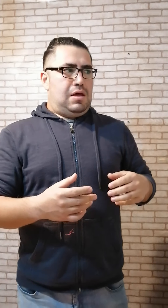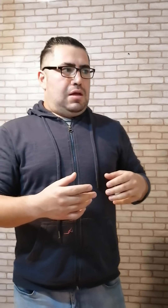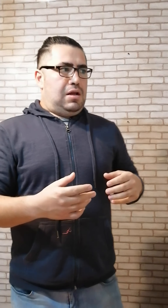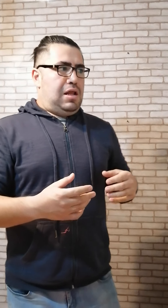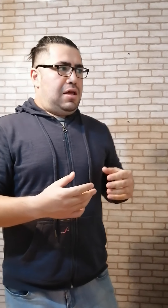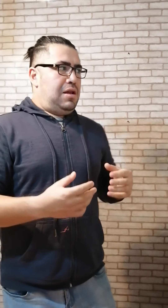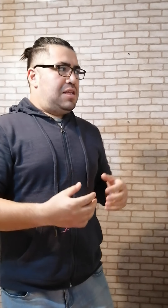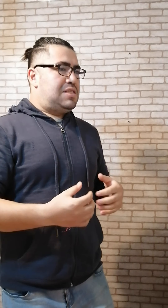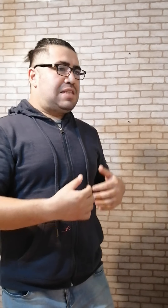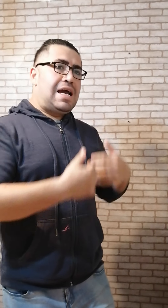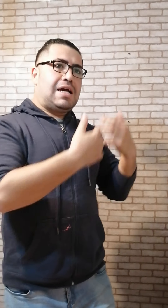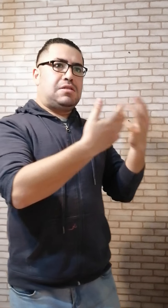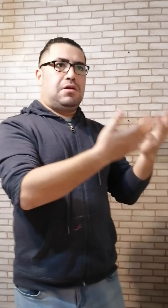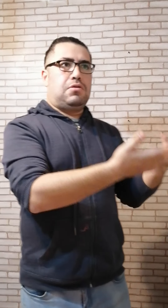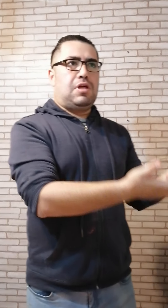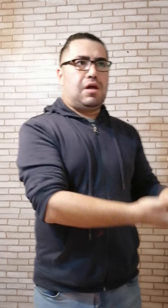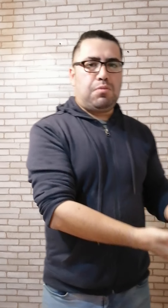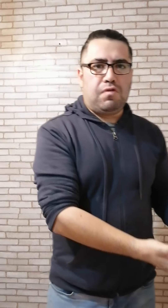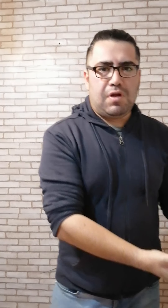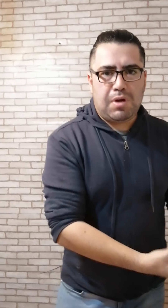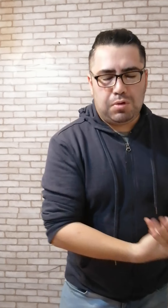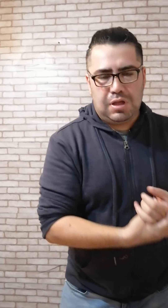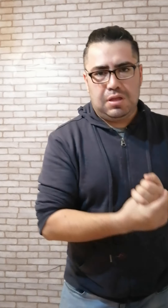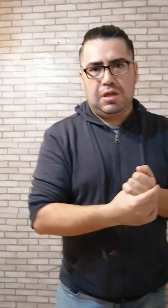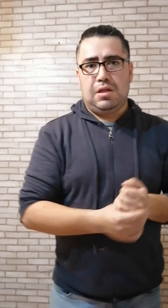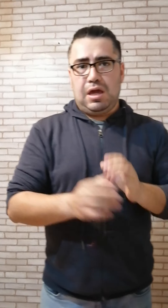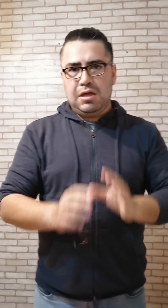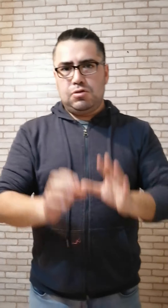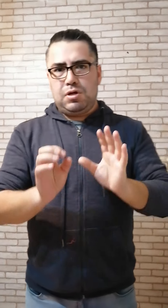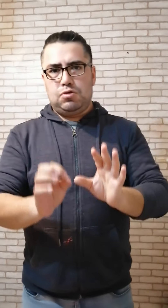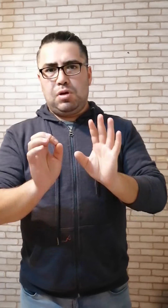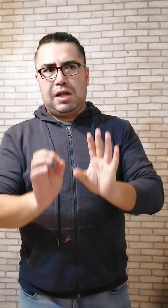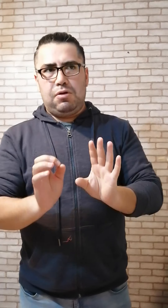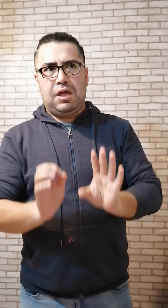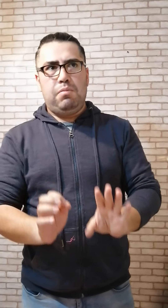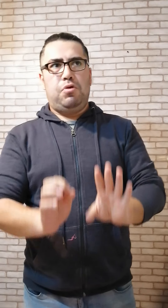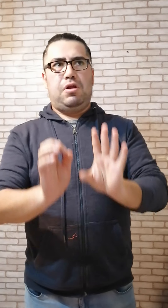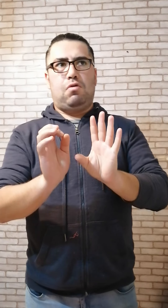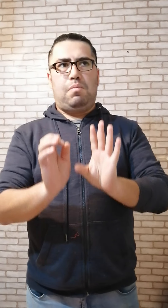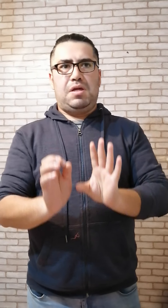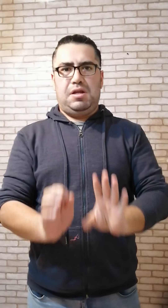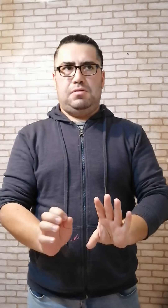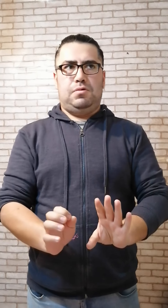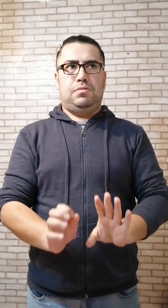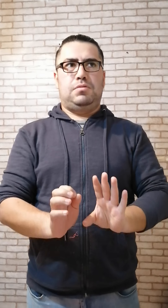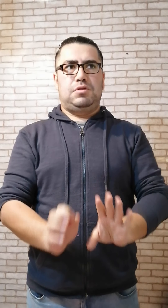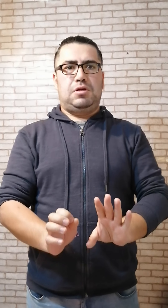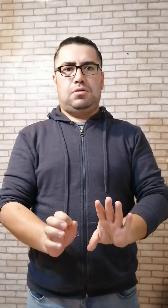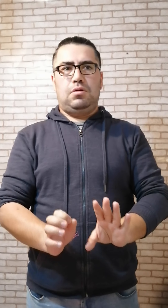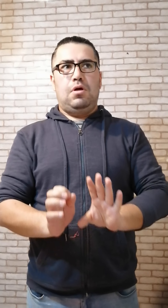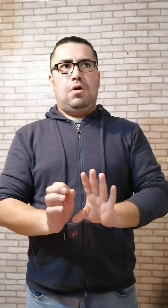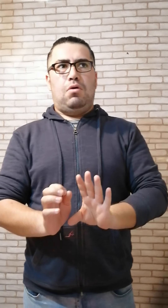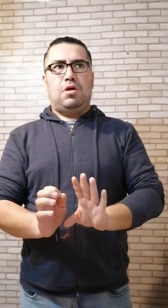y les saca acierto de que el problema que ustedes tienen eso es un claro ejemplo del compañerismo cierto o de